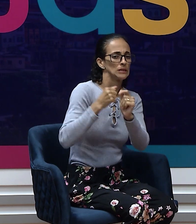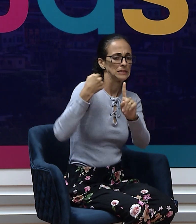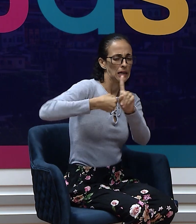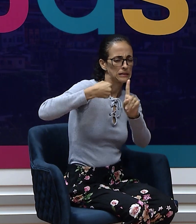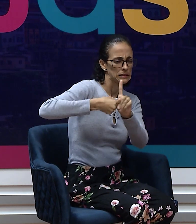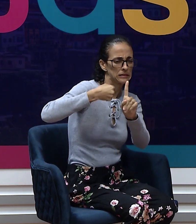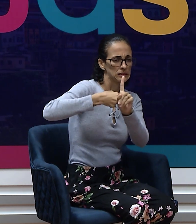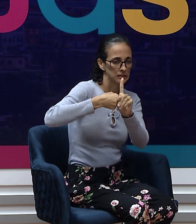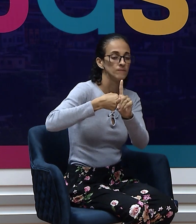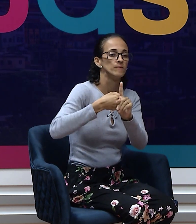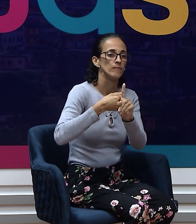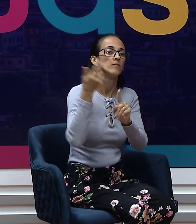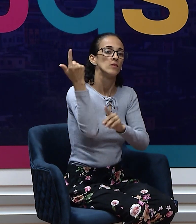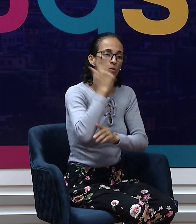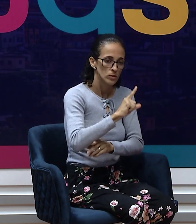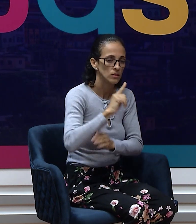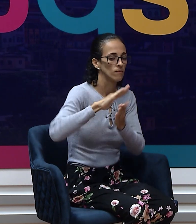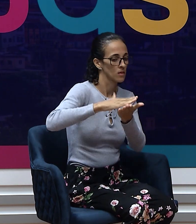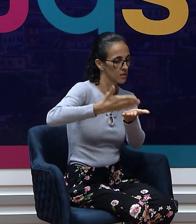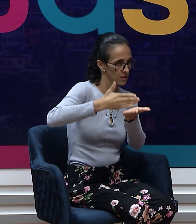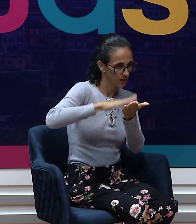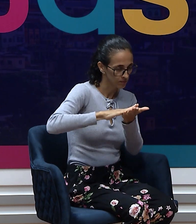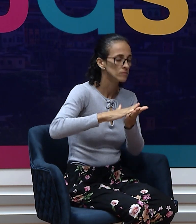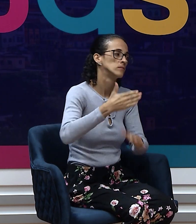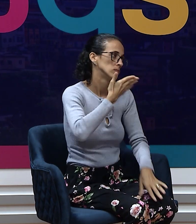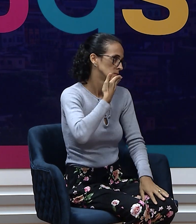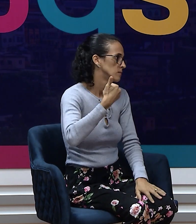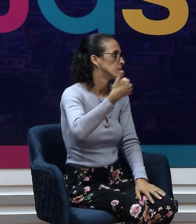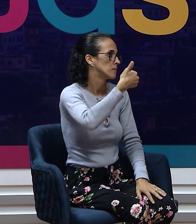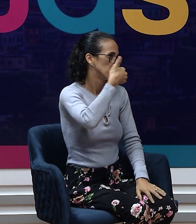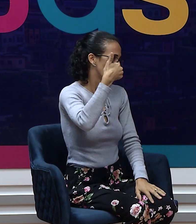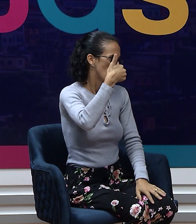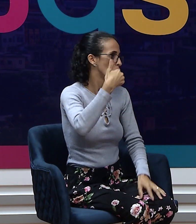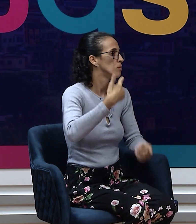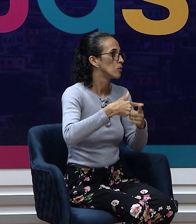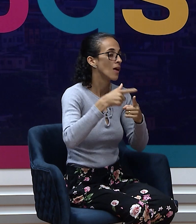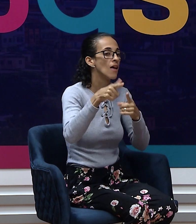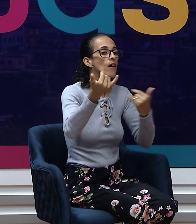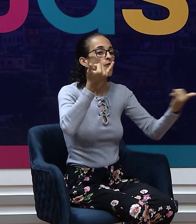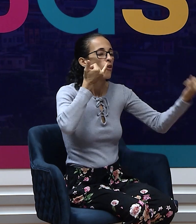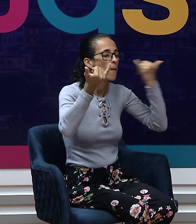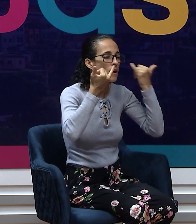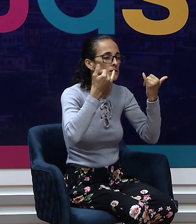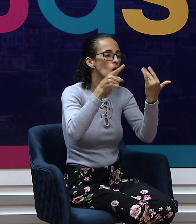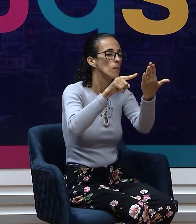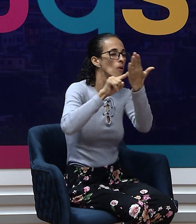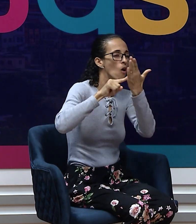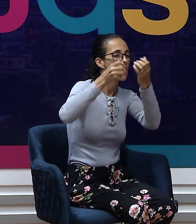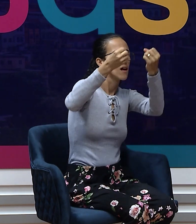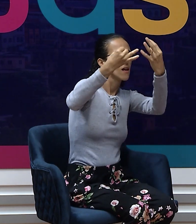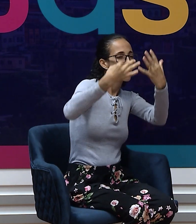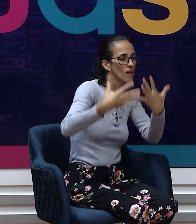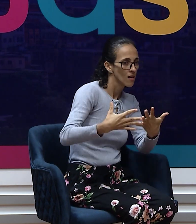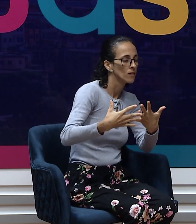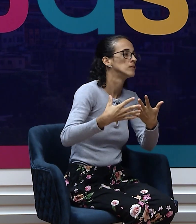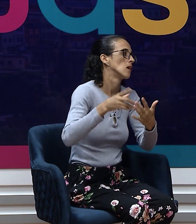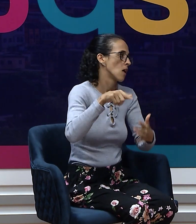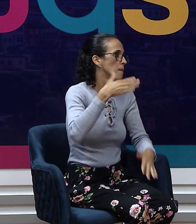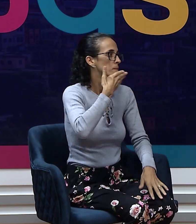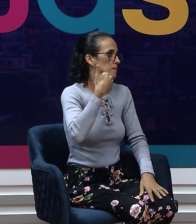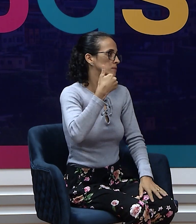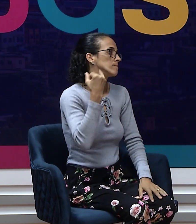é meu direito, e a Juliana foi junto na faculdade cobrar esse direito para tradução e interpretação, e isso melhorou, eu comecei a ter